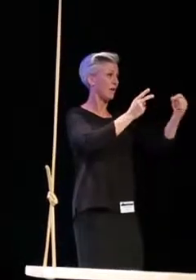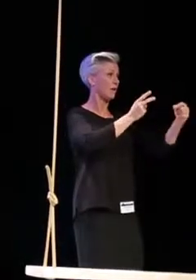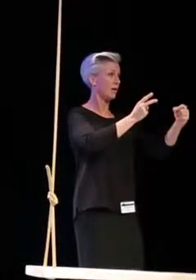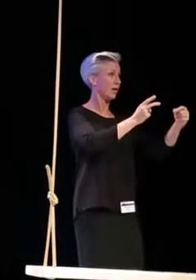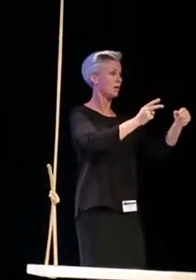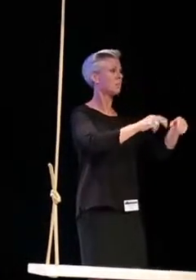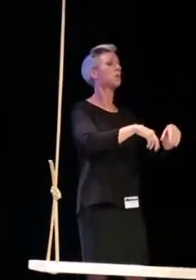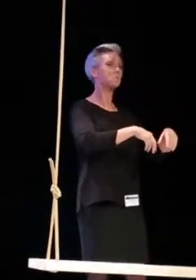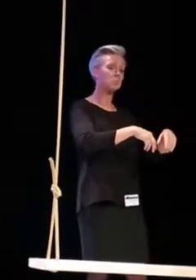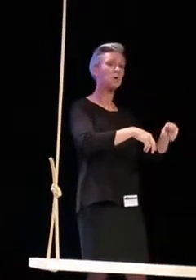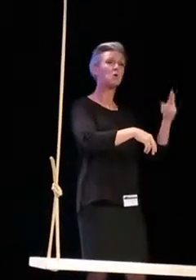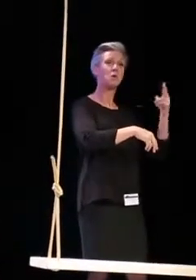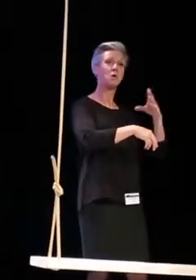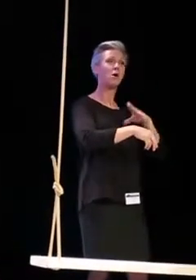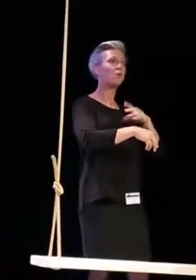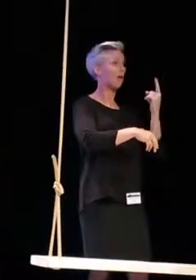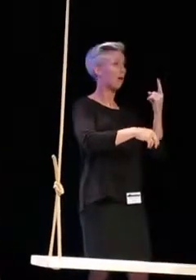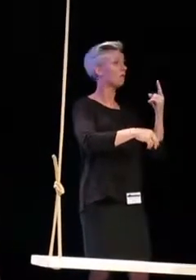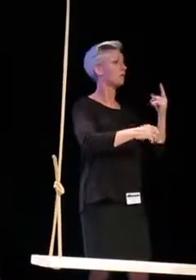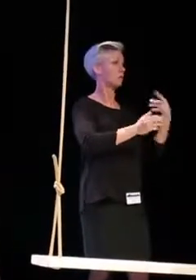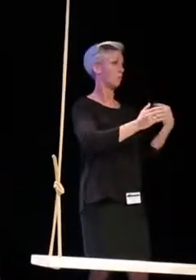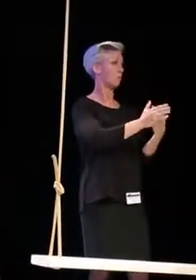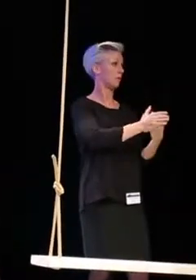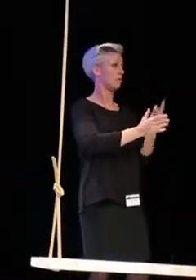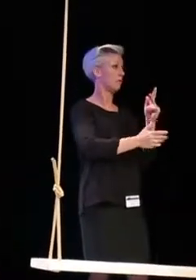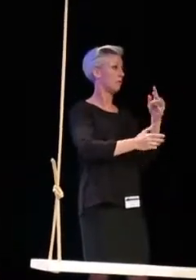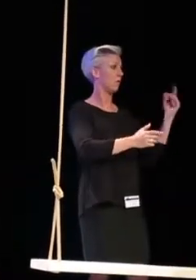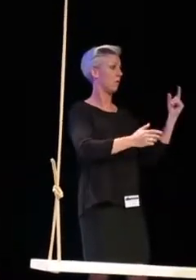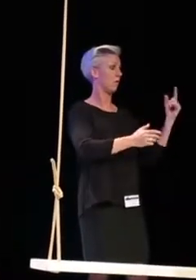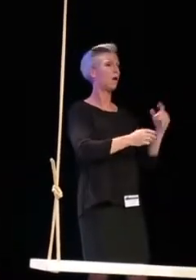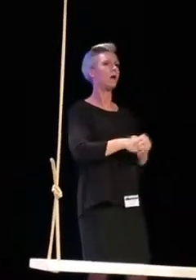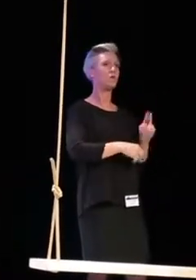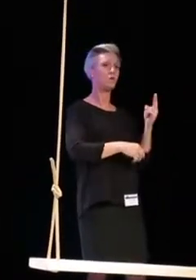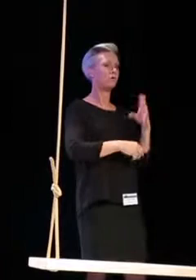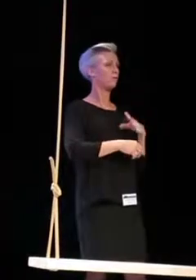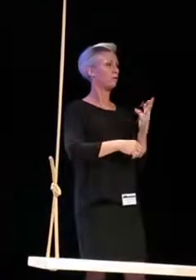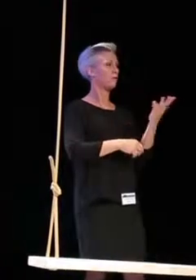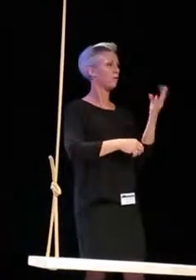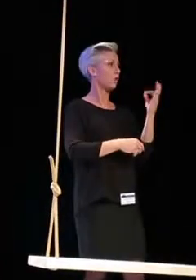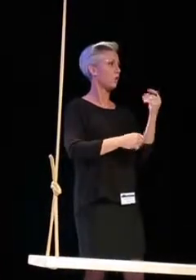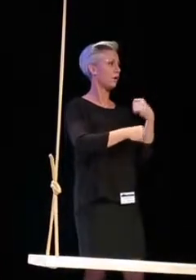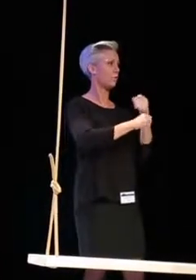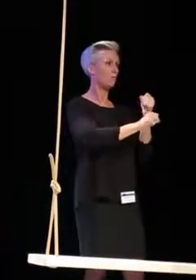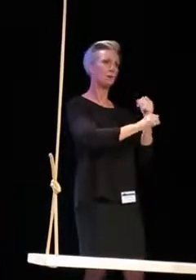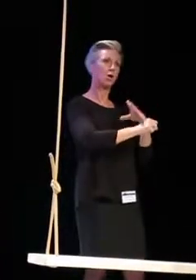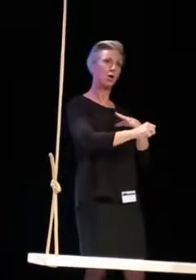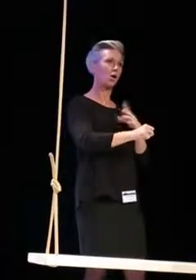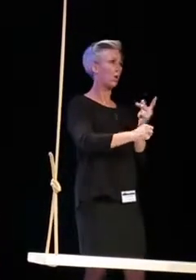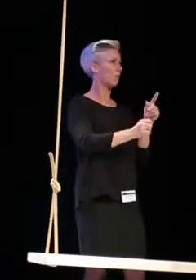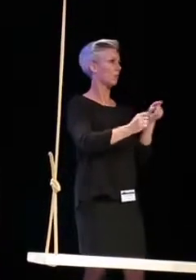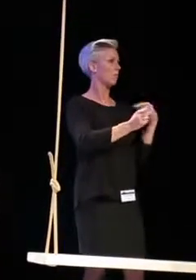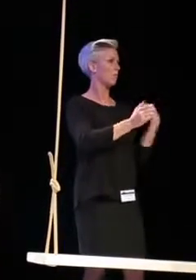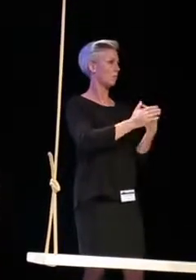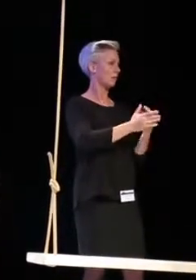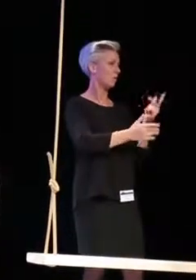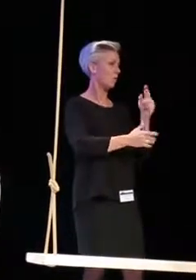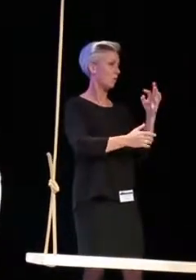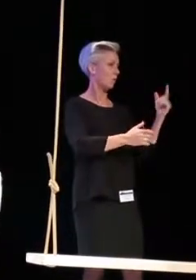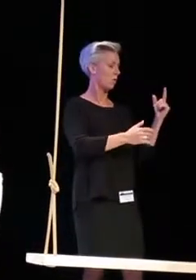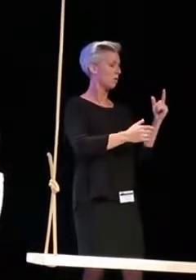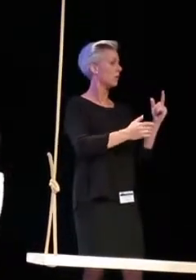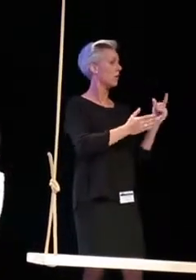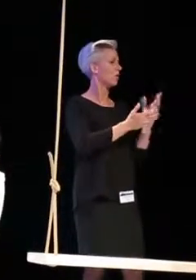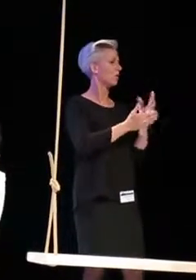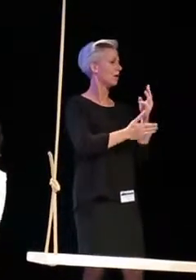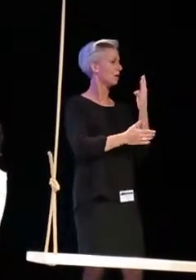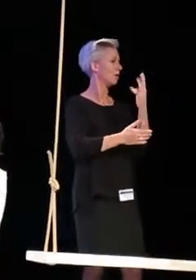internalisera pris på kol. Idag finns det 400 bolag i världen som tillämpar ett pris på kol på mellan 30 och 50 US-dollar per ton koldioxid. Till Paris kommer